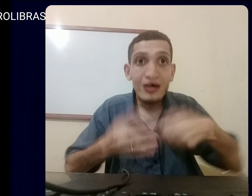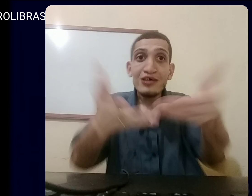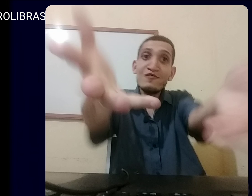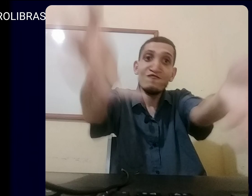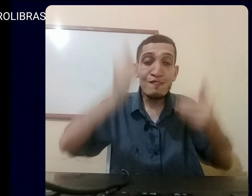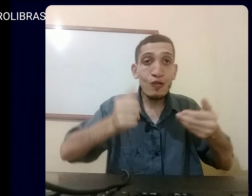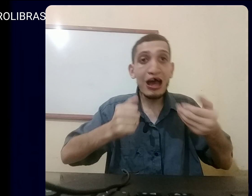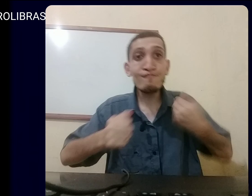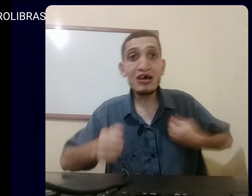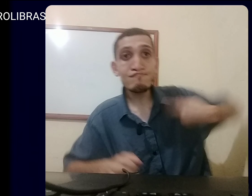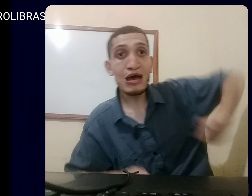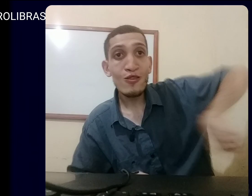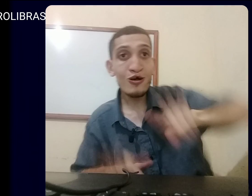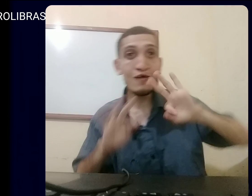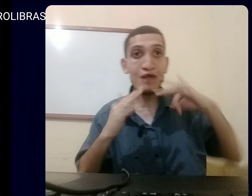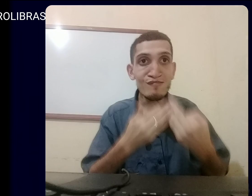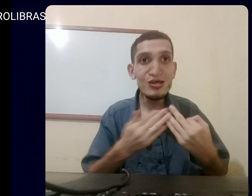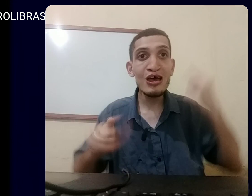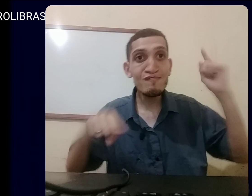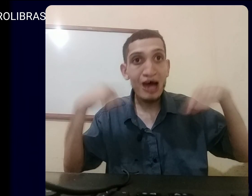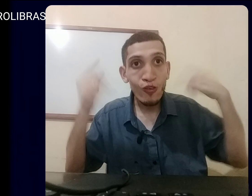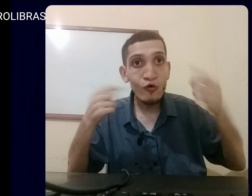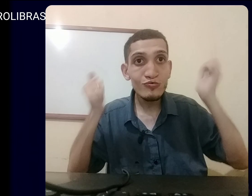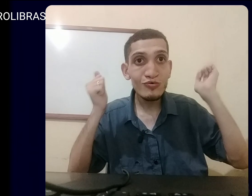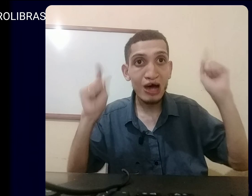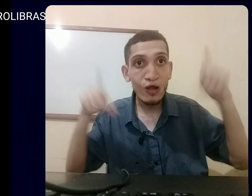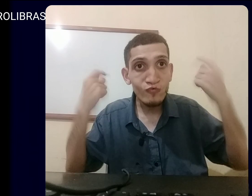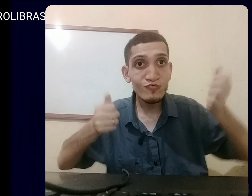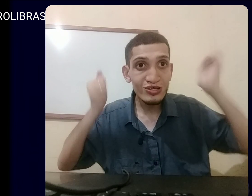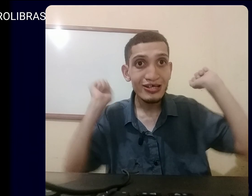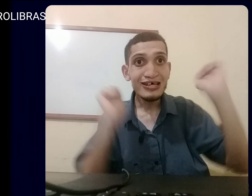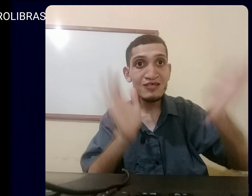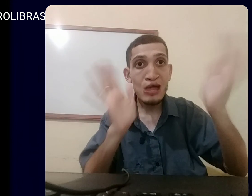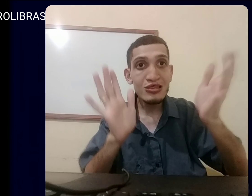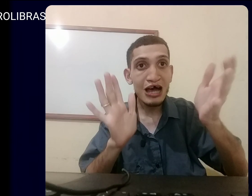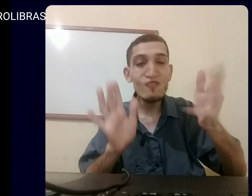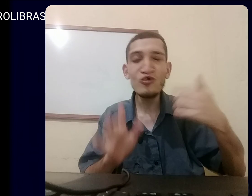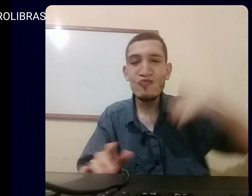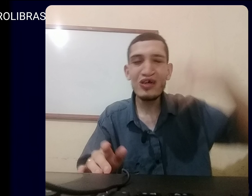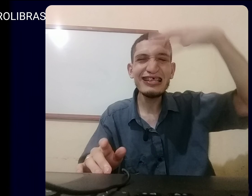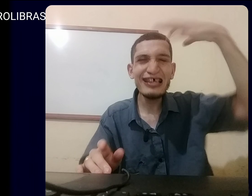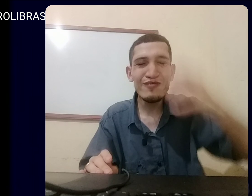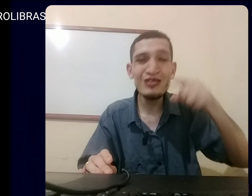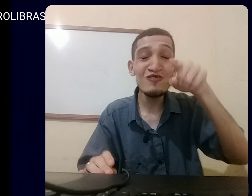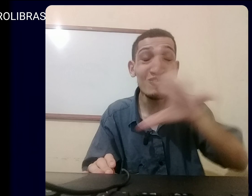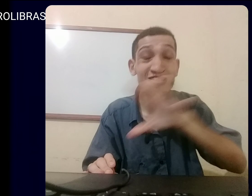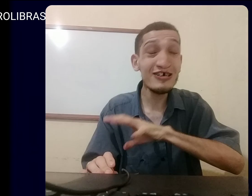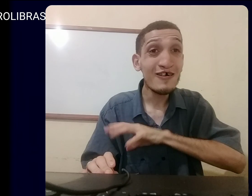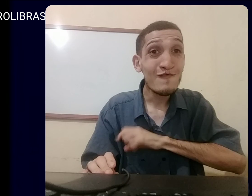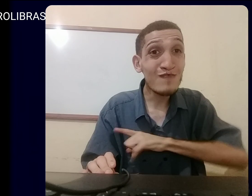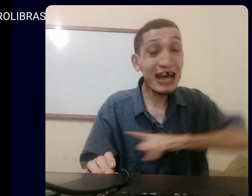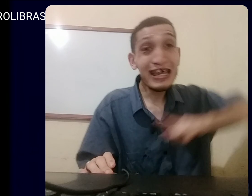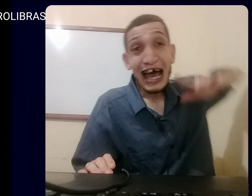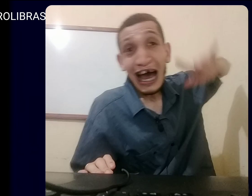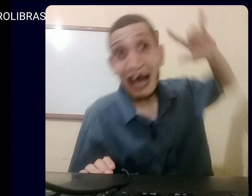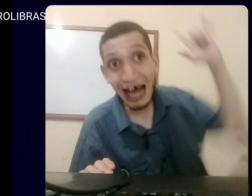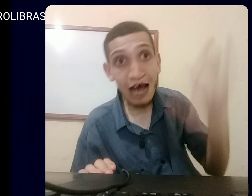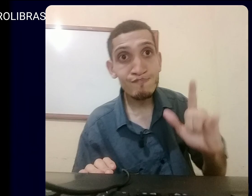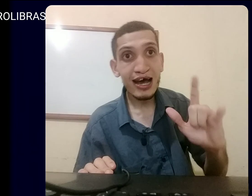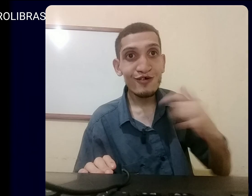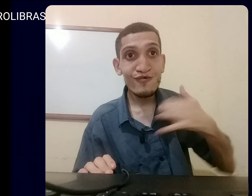comenta e vamos lá participar da nossa famíliai maluco e maluco os sinalizadores, tenho certeza que você vai